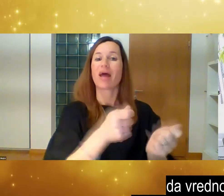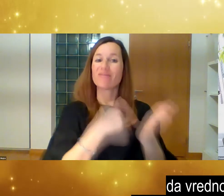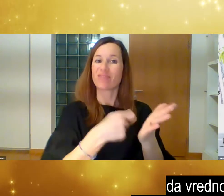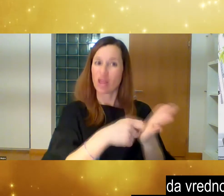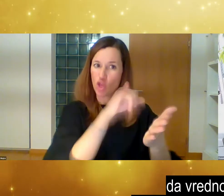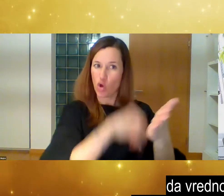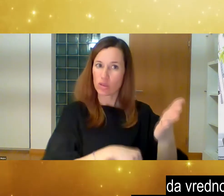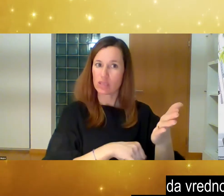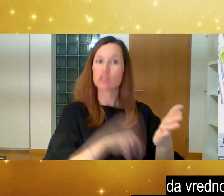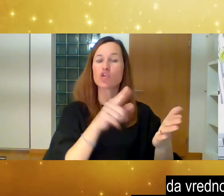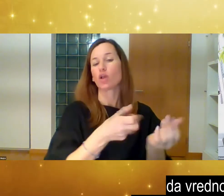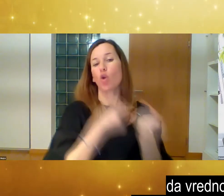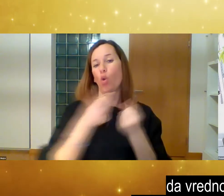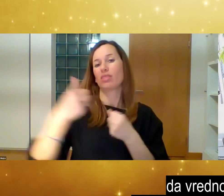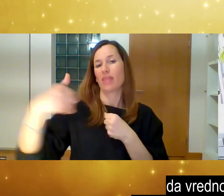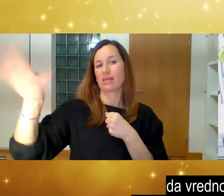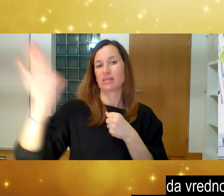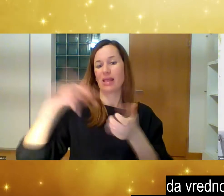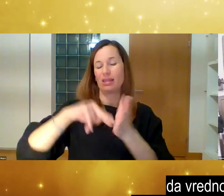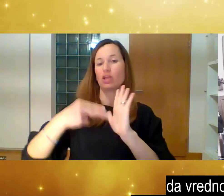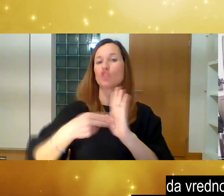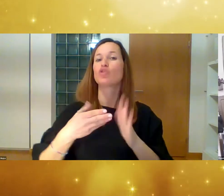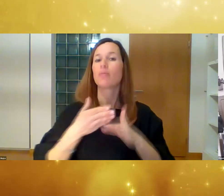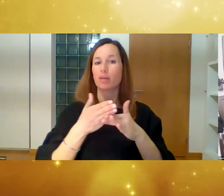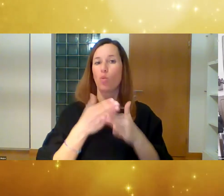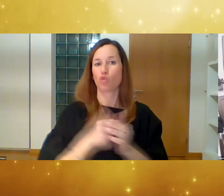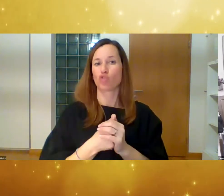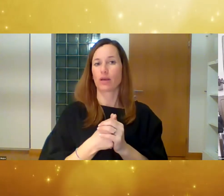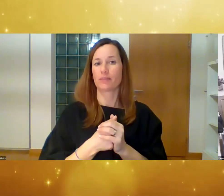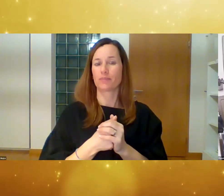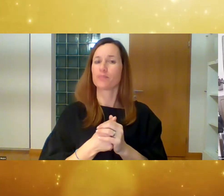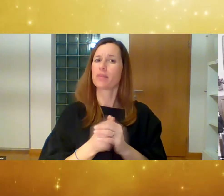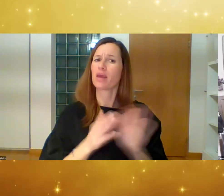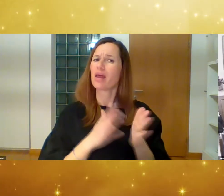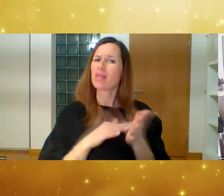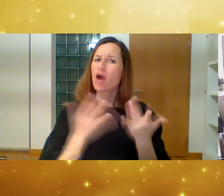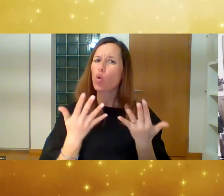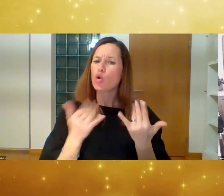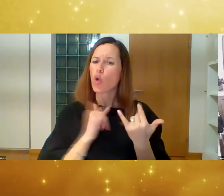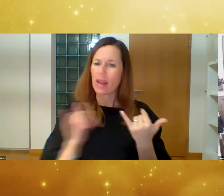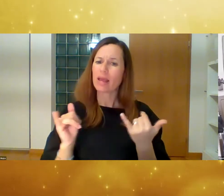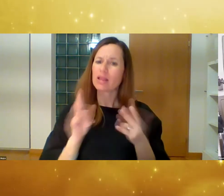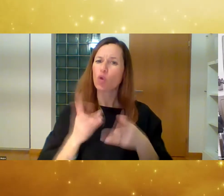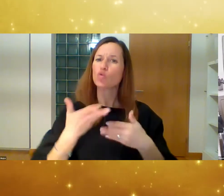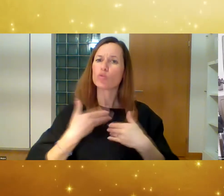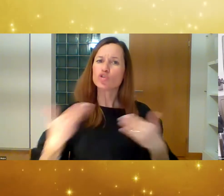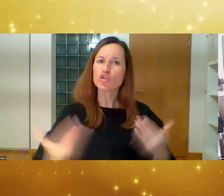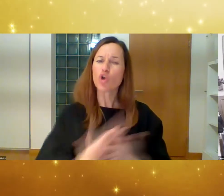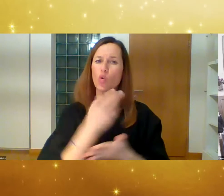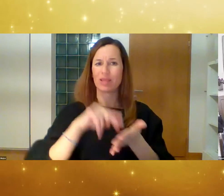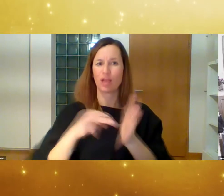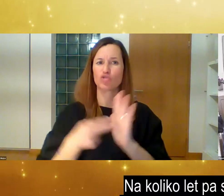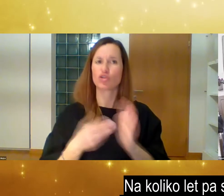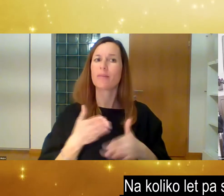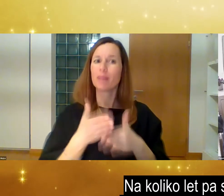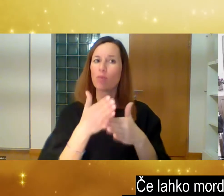odnese tehnični pripomoček. Na koliko let pa si upravičen do novega tehničnega